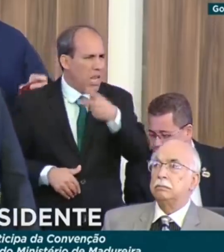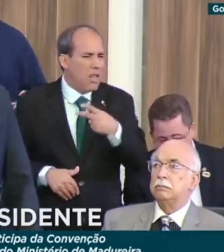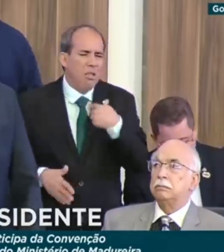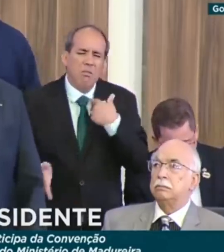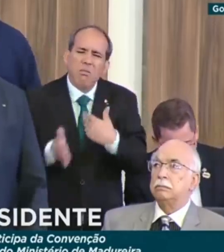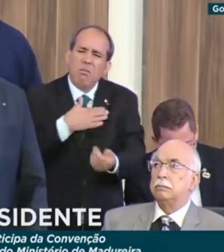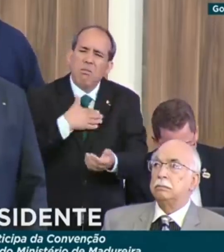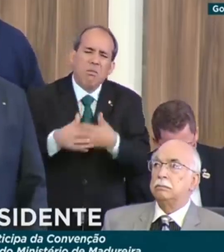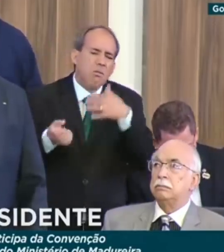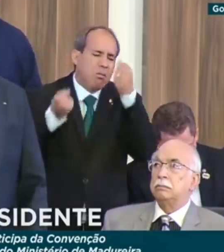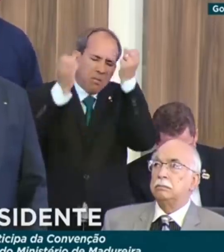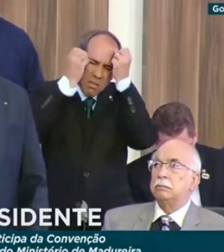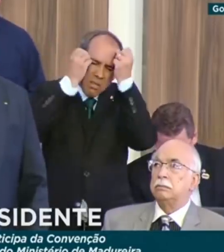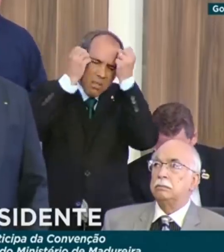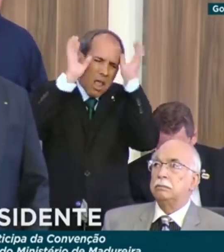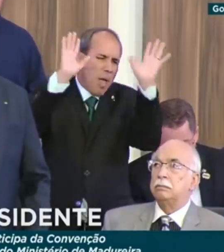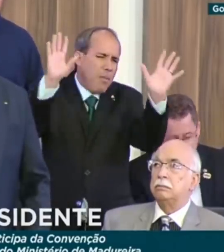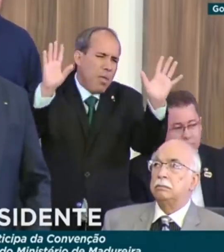falou.